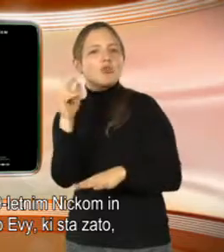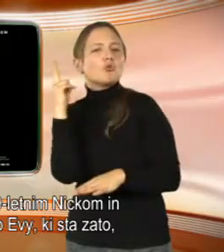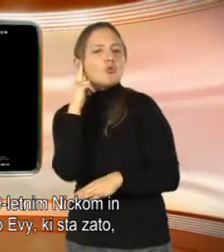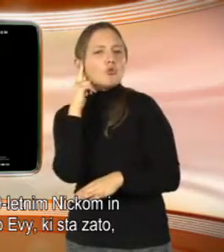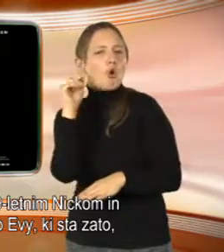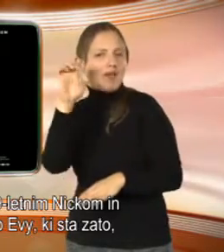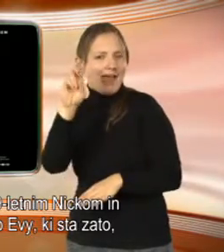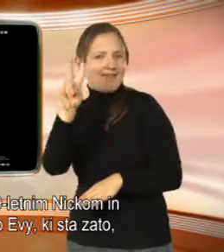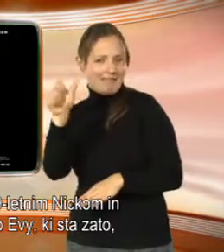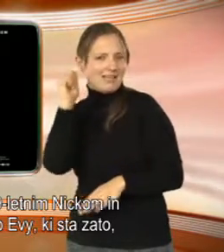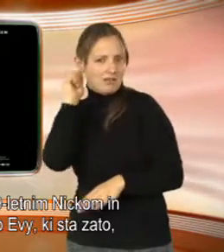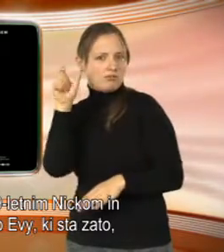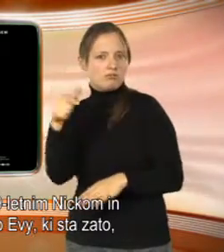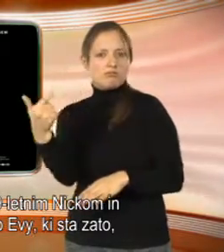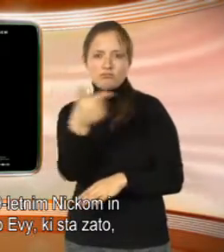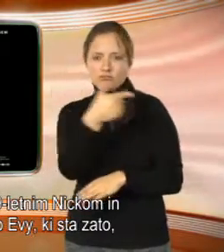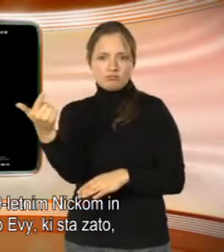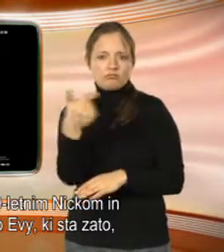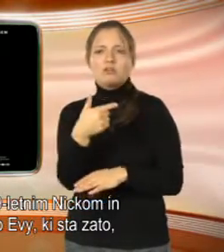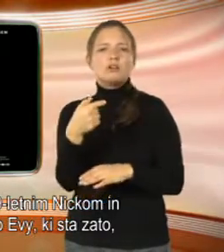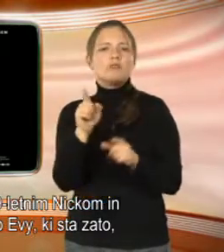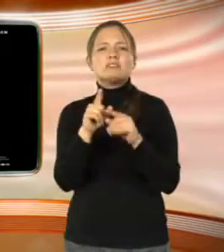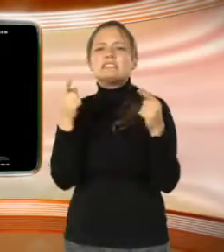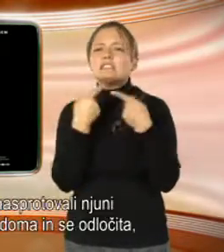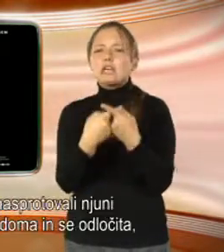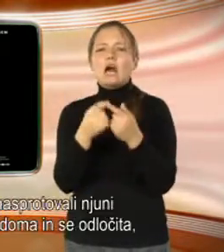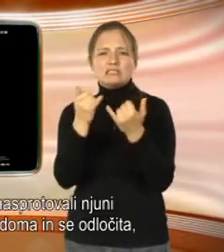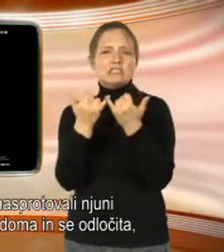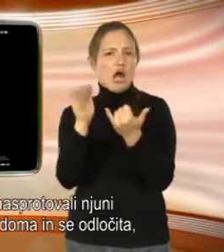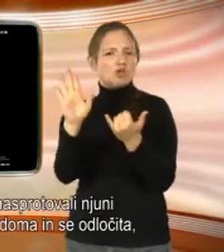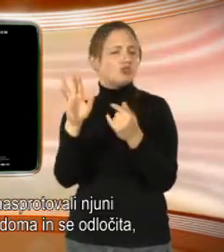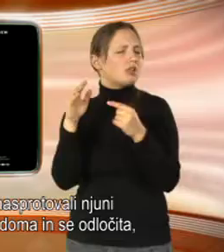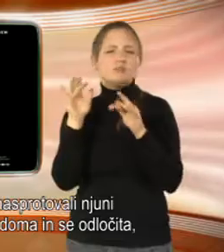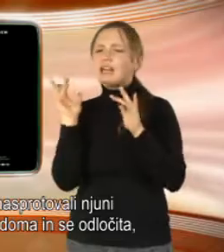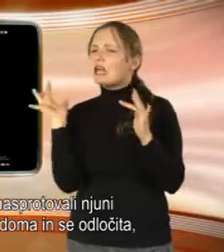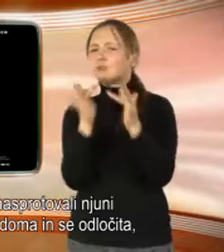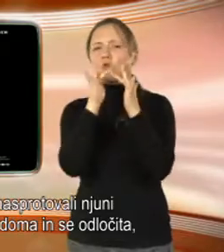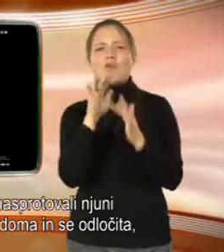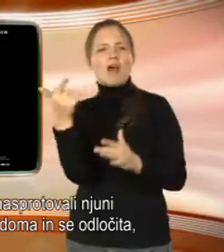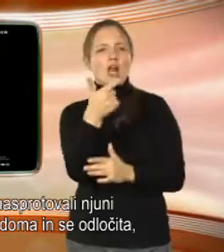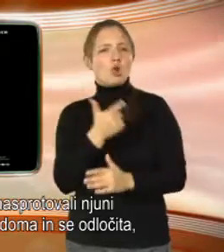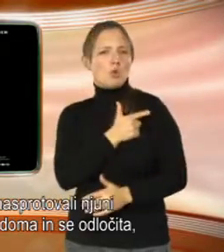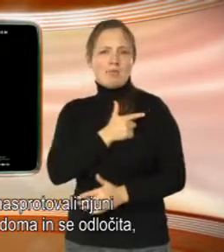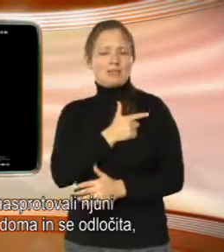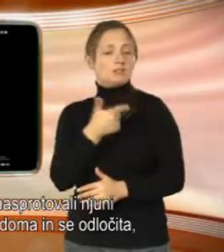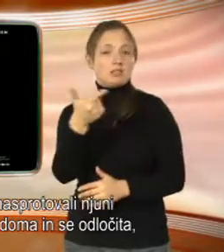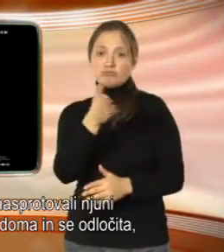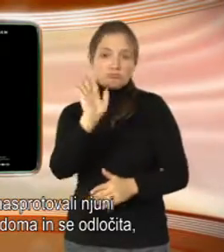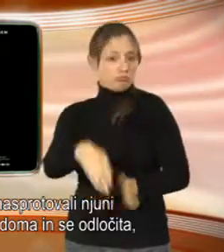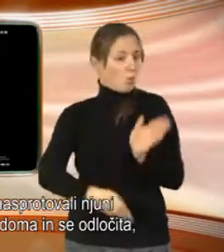sta zato, ker so starši nasprotovali njuni ljubezni, ušla od doma in se odločila, da bosta vzgojila svojega